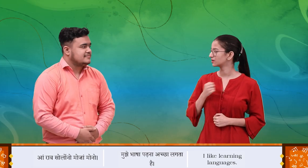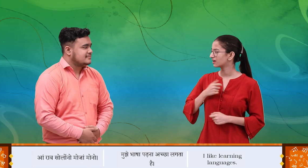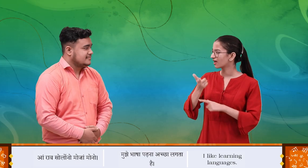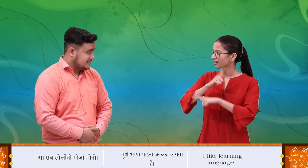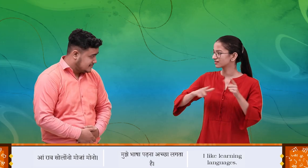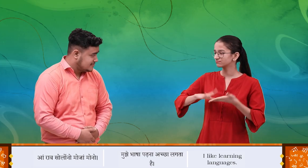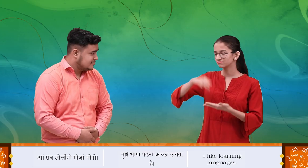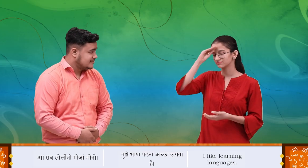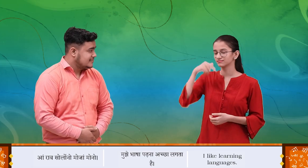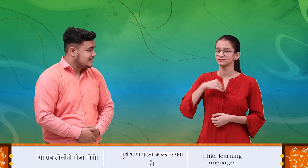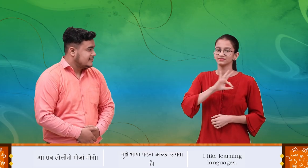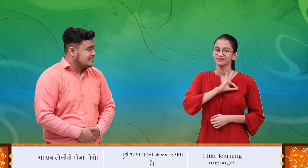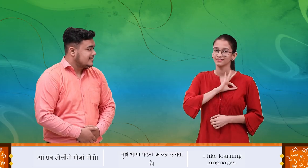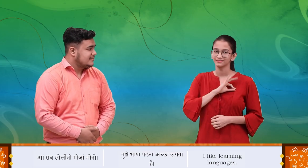앙 라우 슬릉네 머장 머너